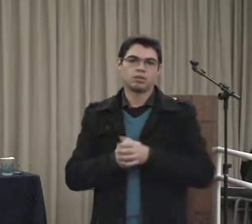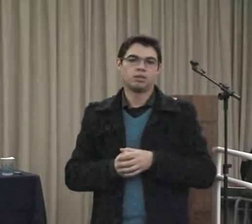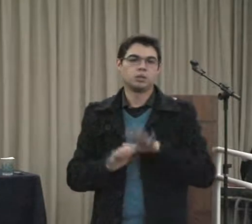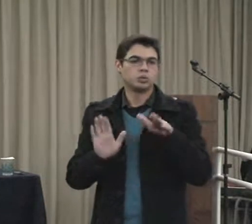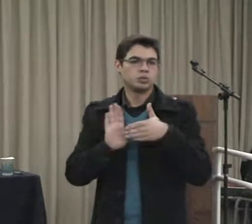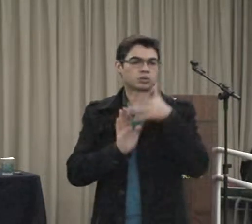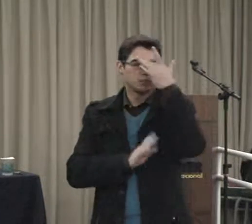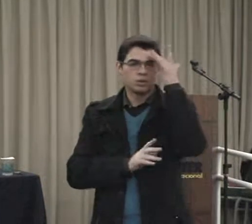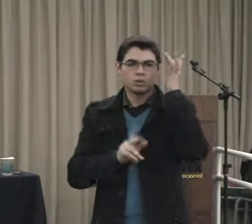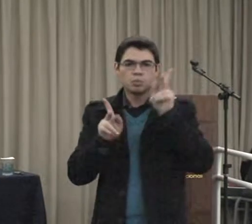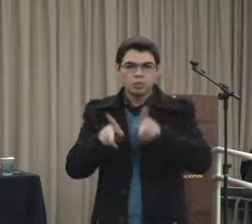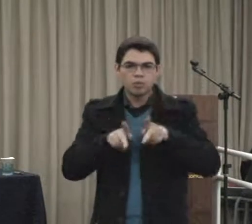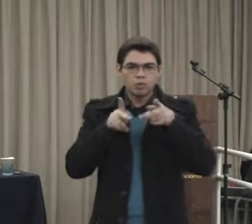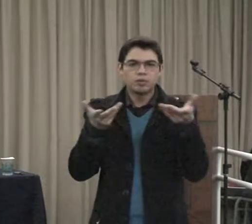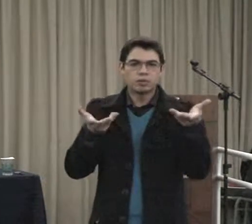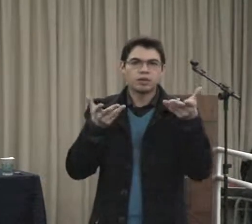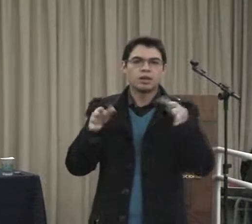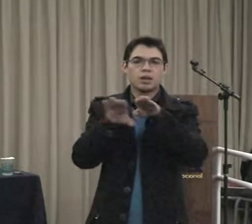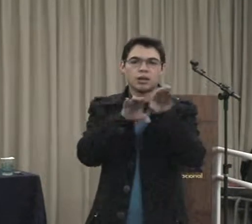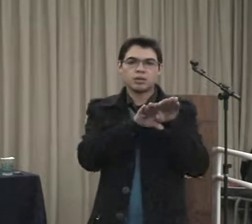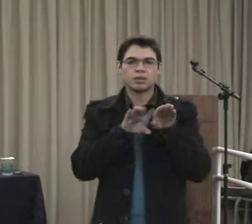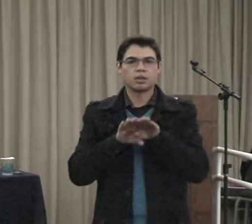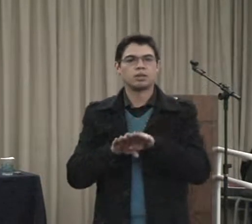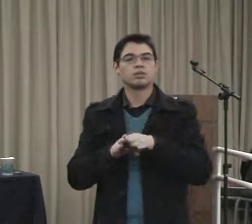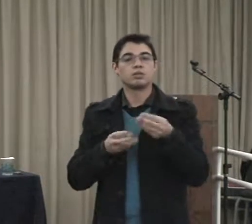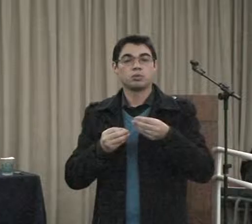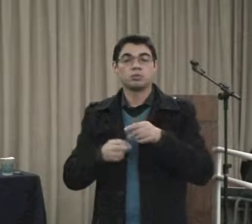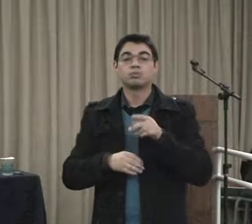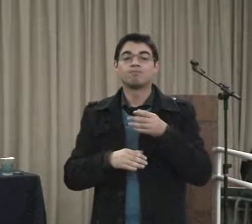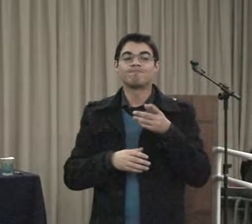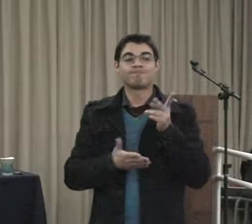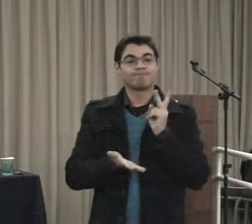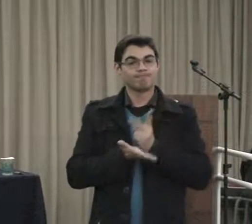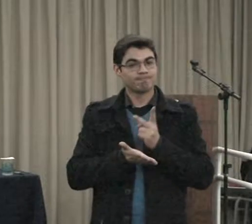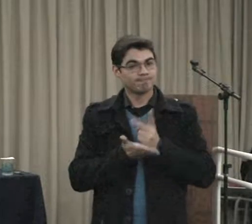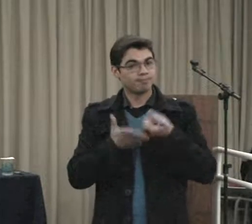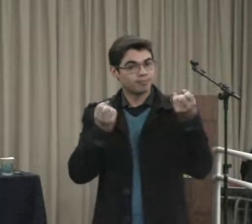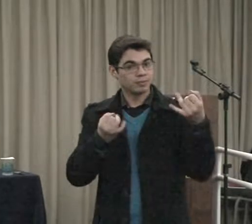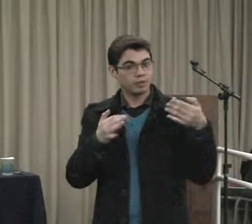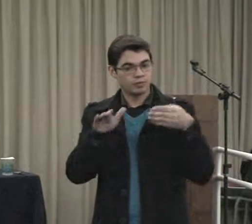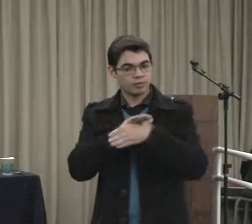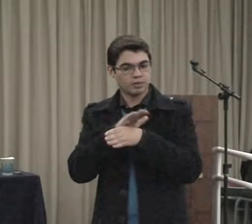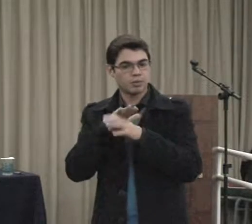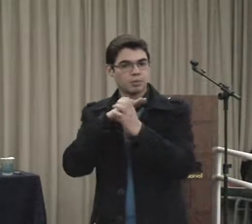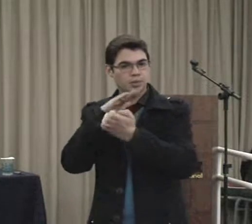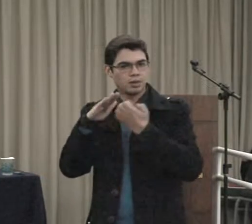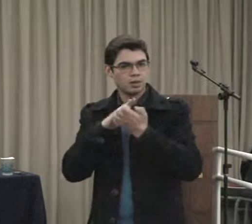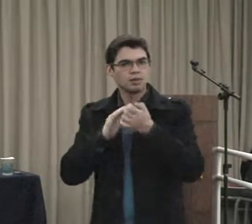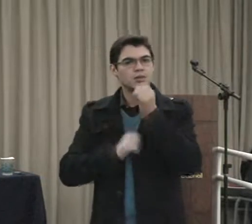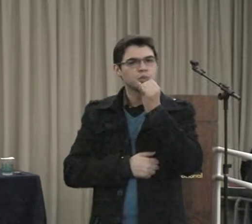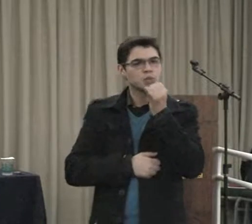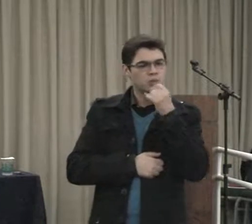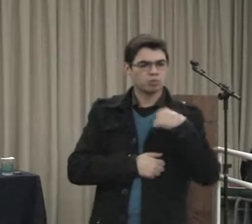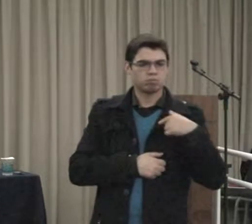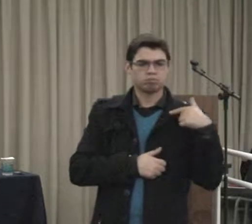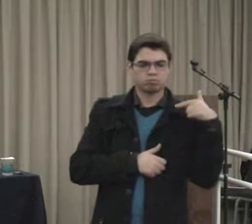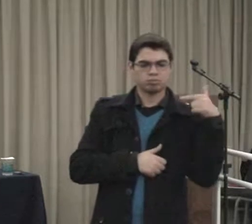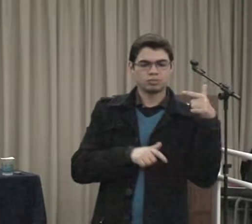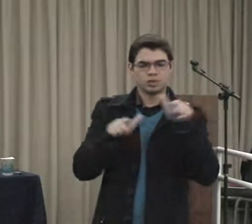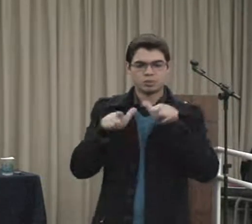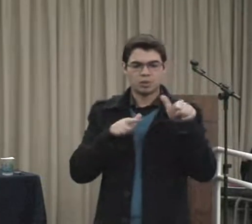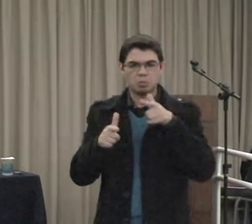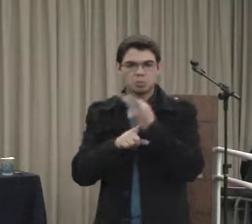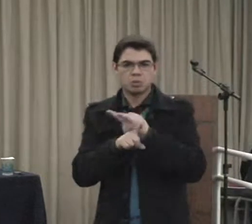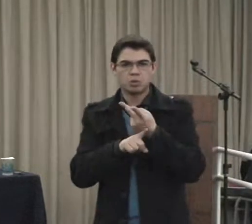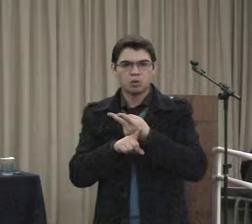Igualdade. Eu sempre falo nas empresas que eu passo, que quando você vai procurar um emprego, a primeira coisa, no teu primeiro